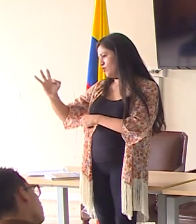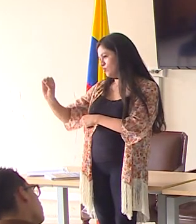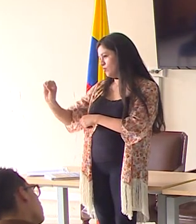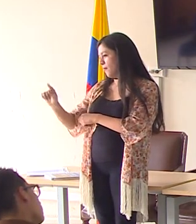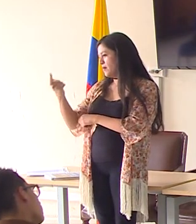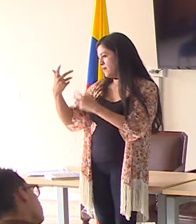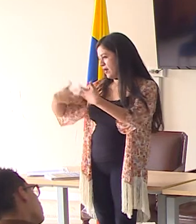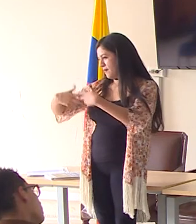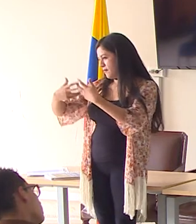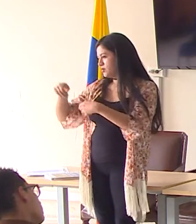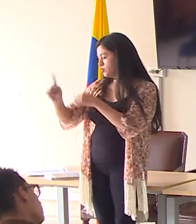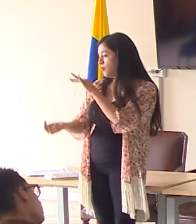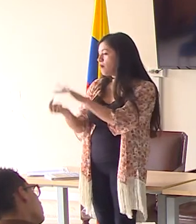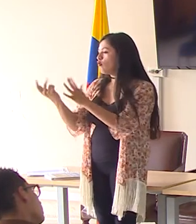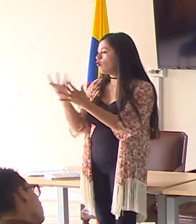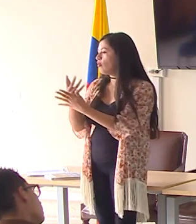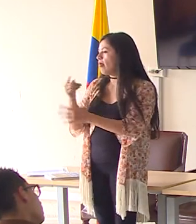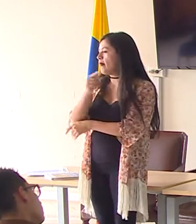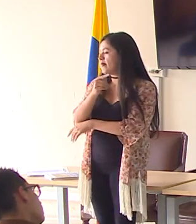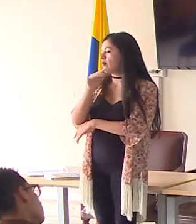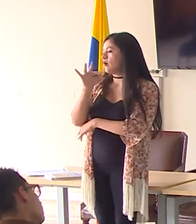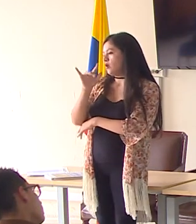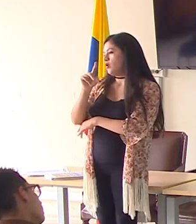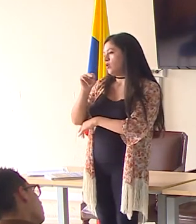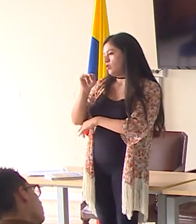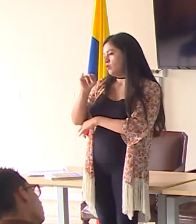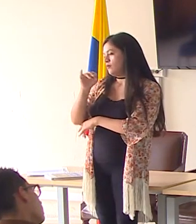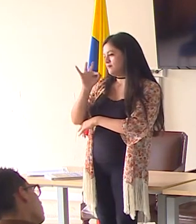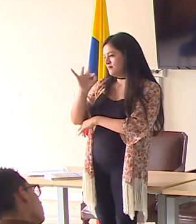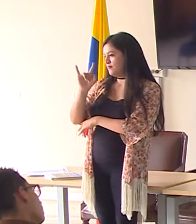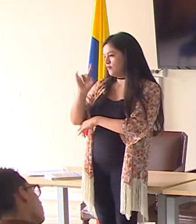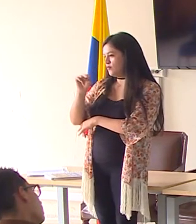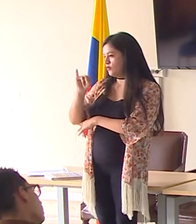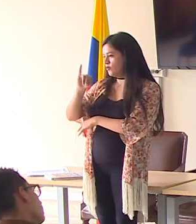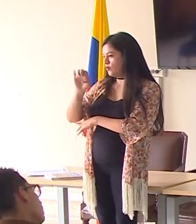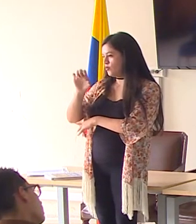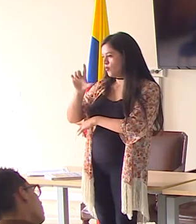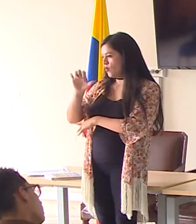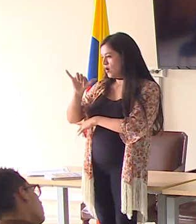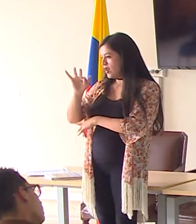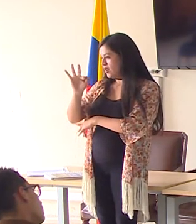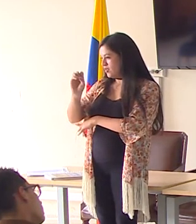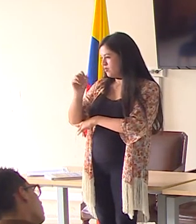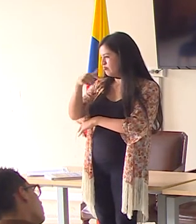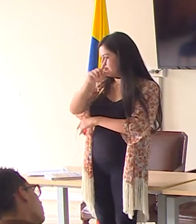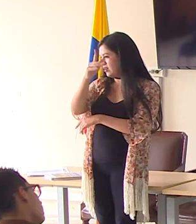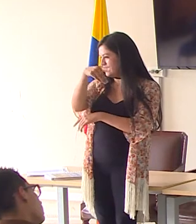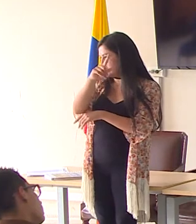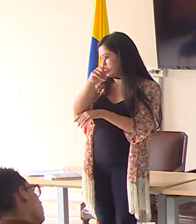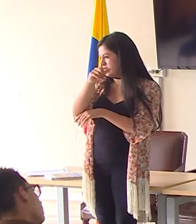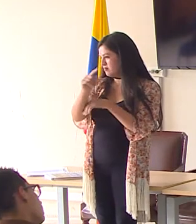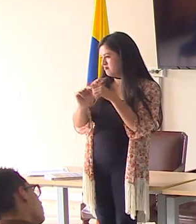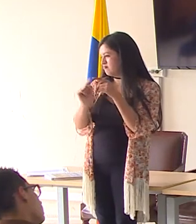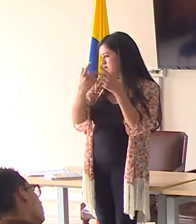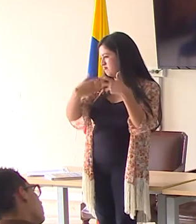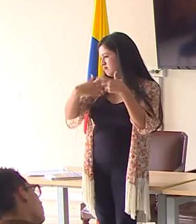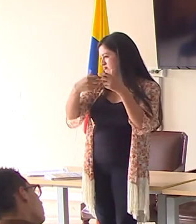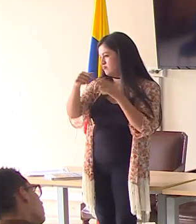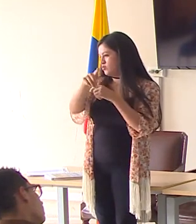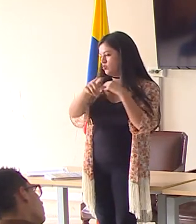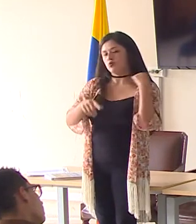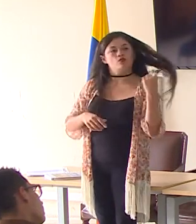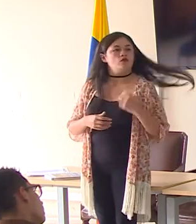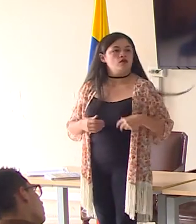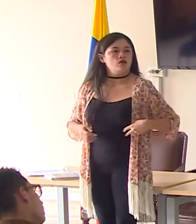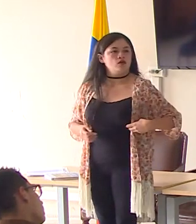alta del río tunjuelo en los embalses en los dos embalses que se encuentran hay en la cuenca alta no lo recuerdo ahorita el nombre